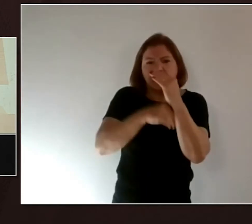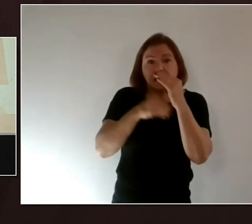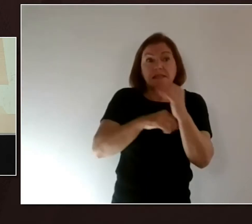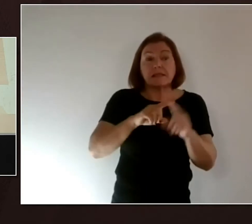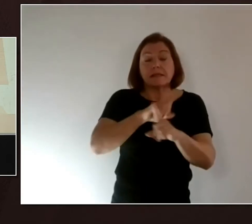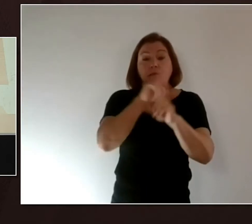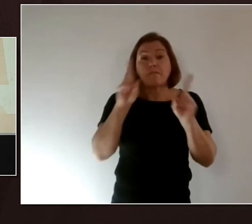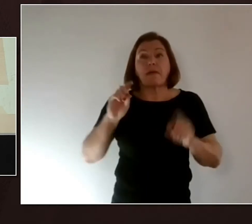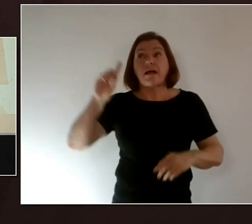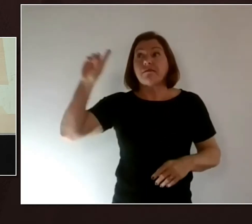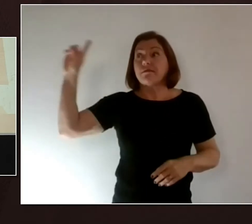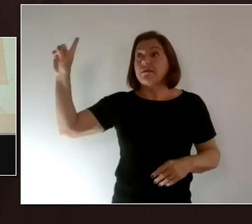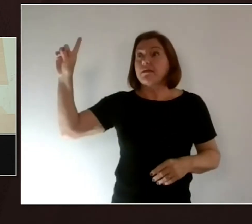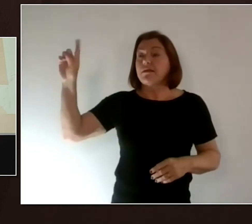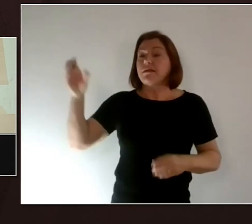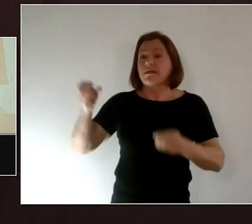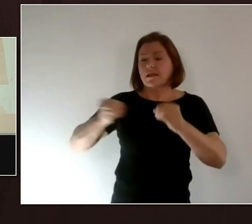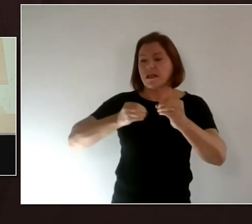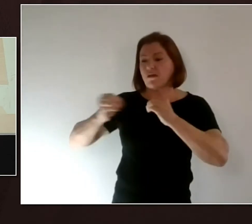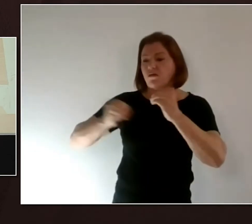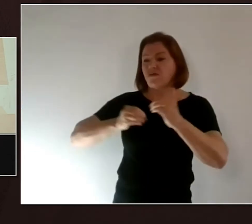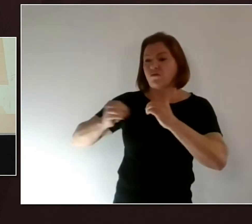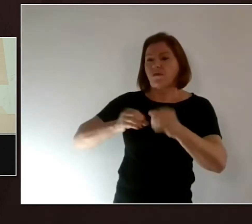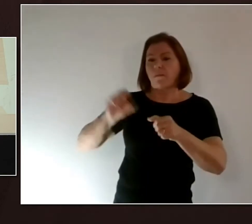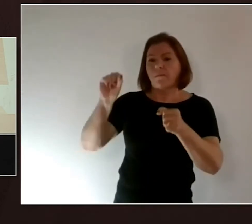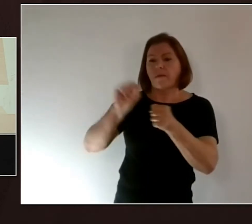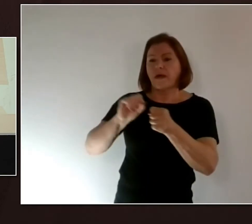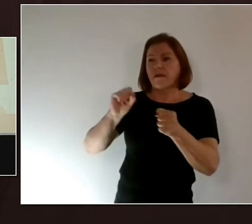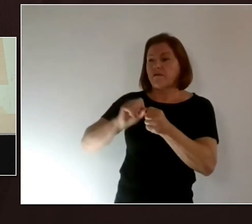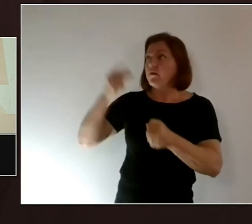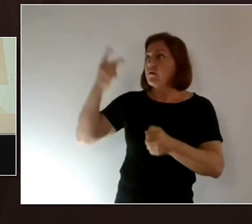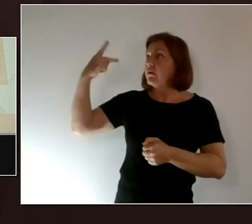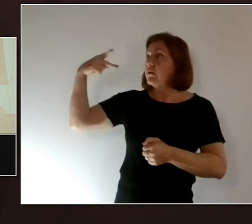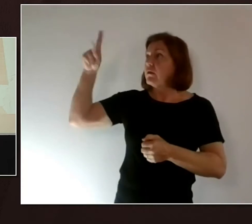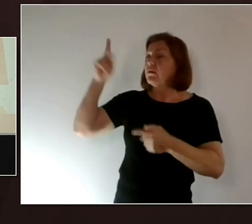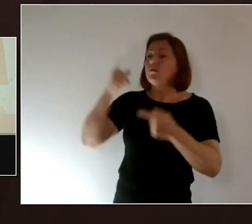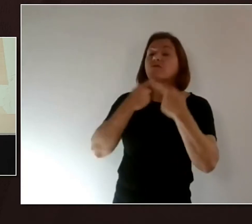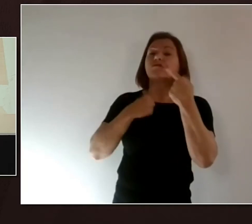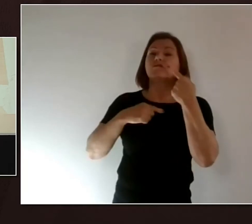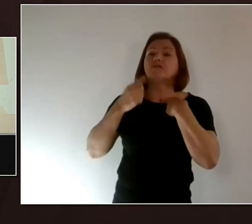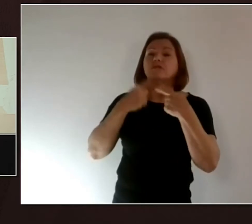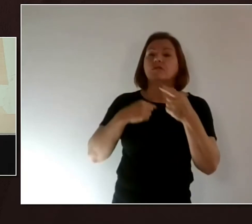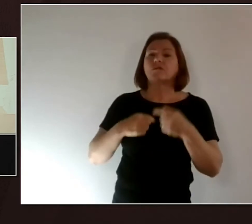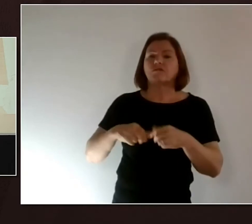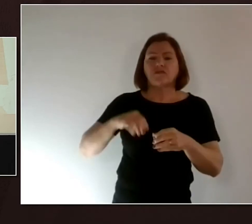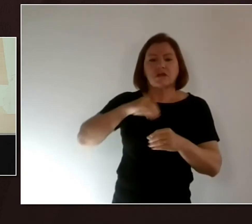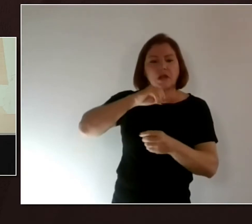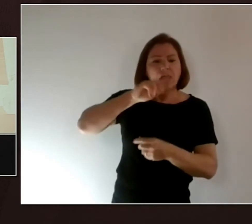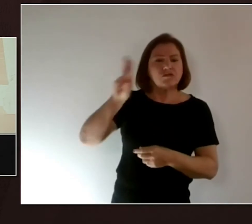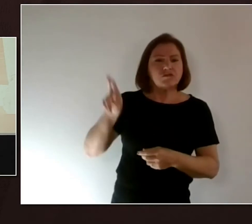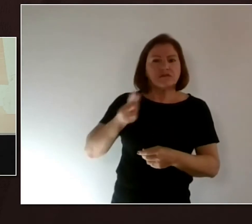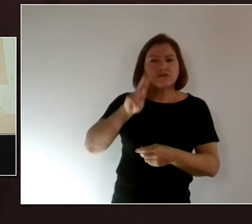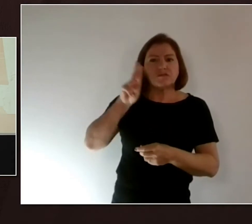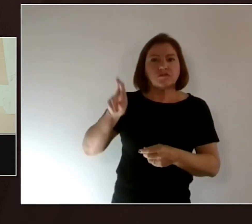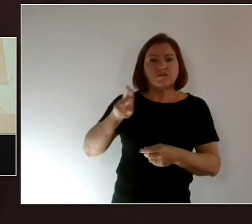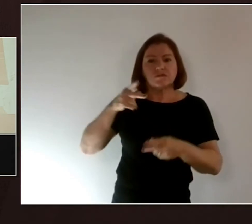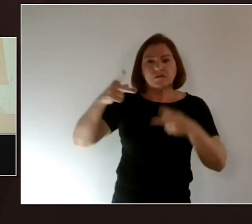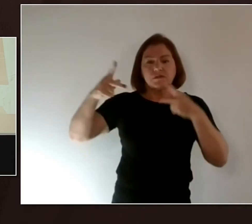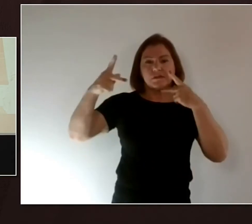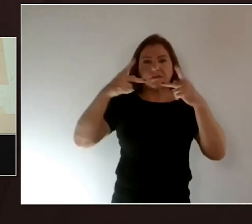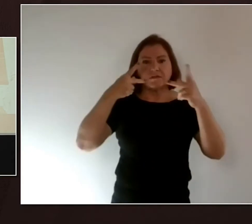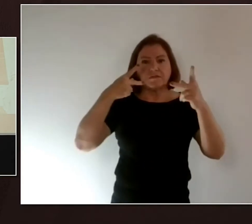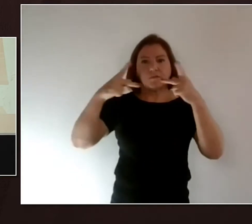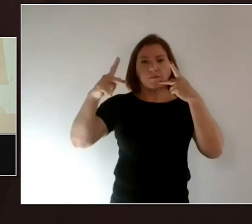para fazer a sua vontade, por meio da palavra profética. Aleluia! Senhor Jesus.